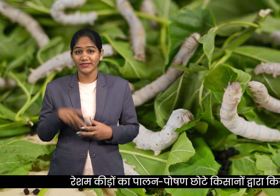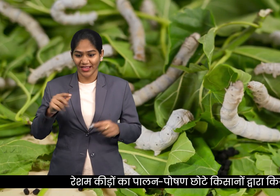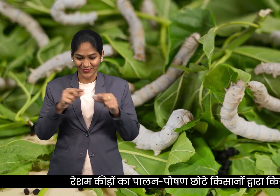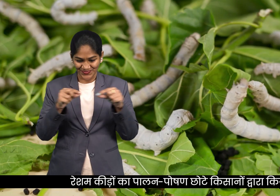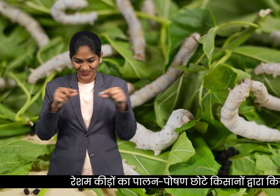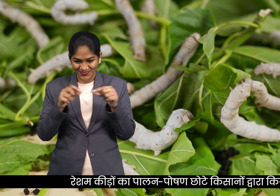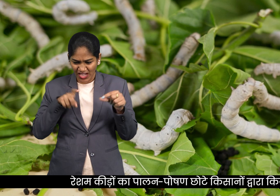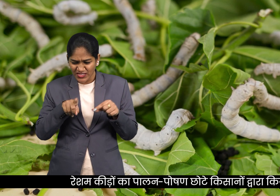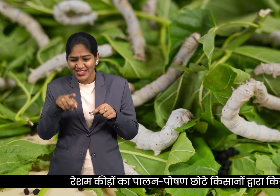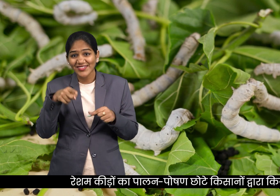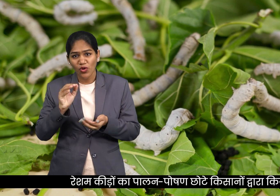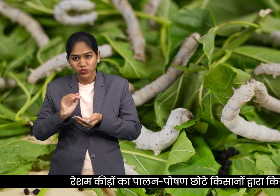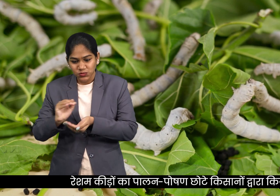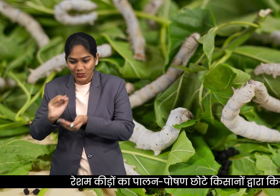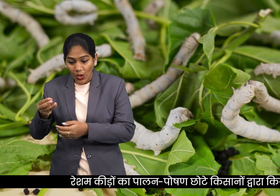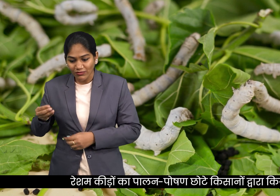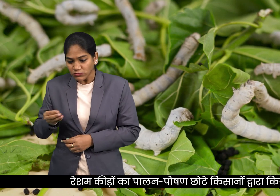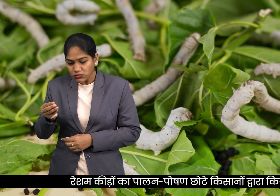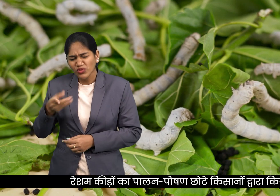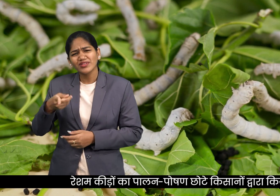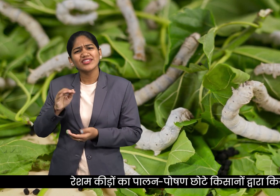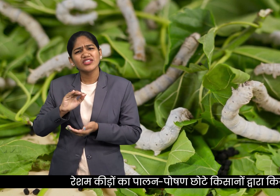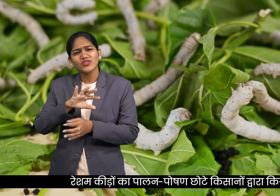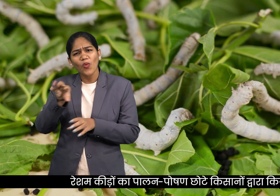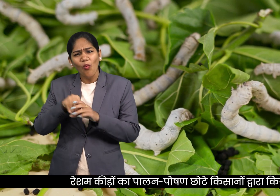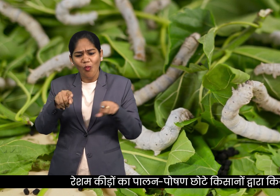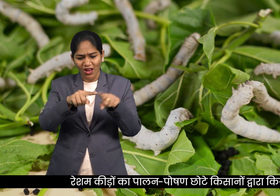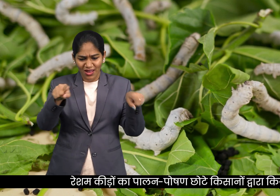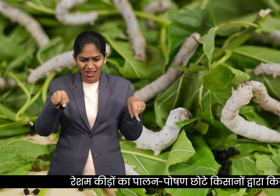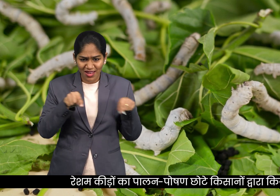छोटे किसानों द्वारा किया जाता है।